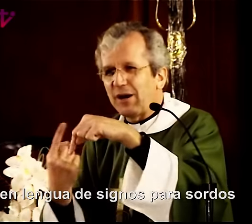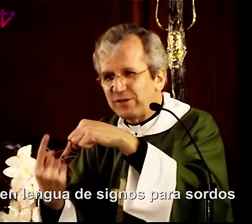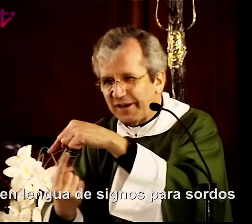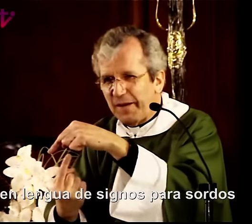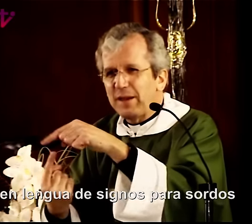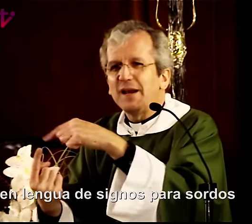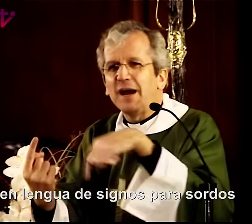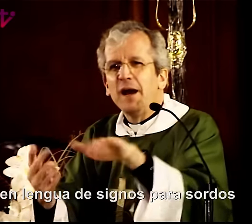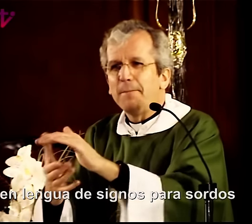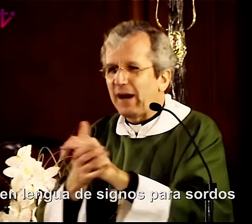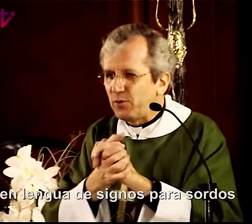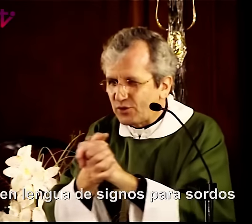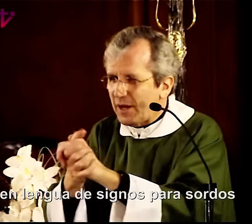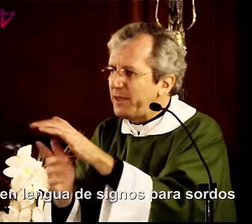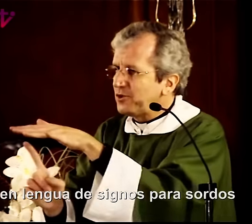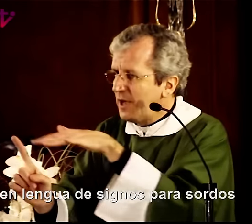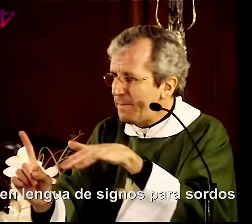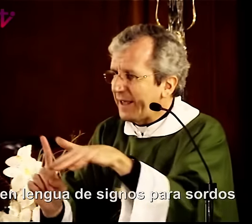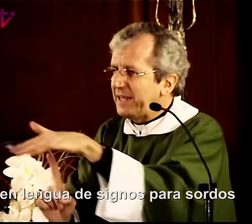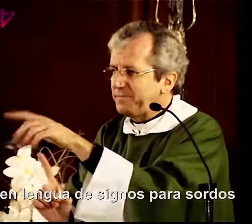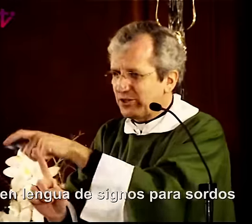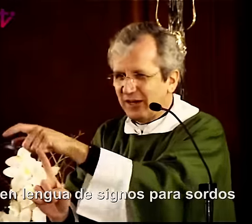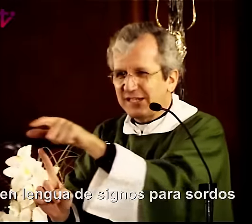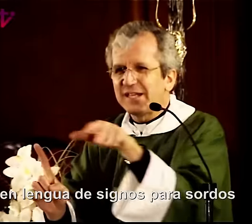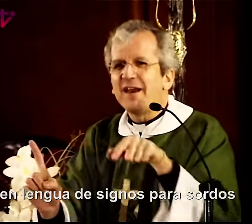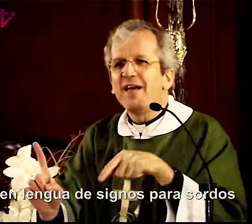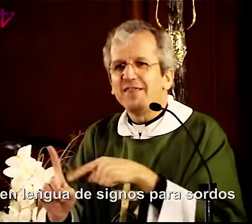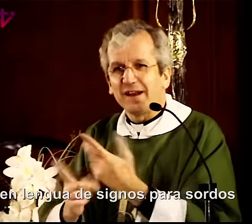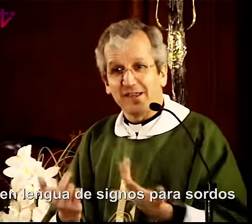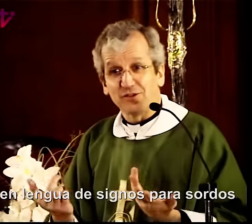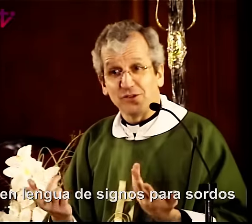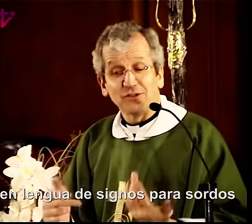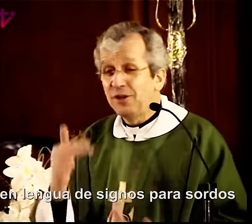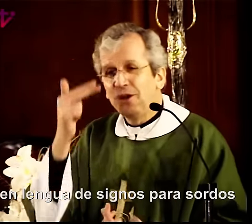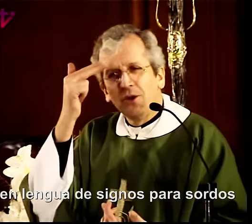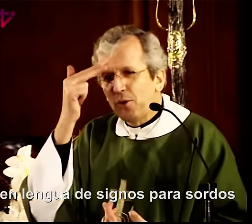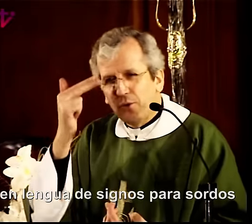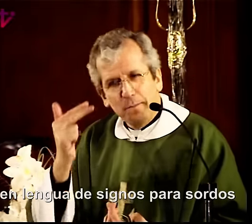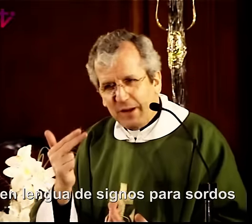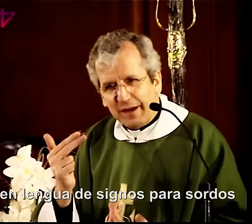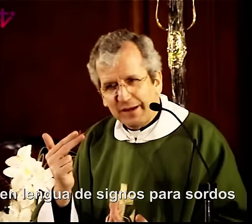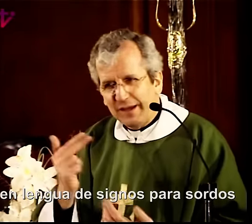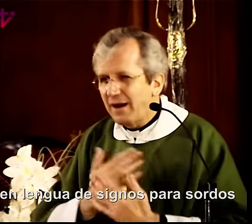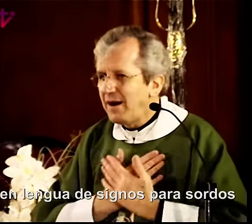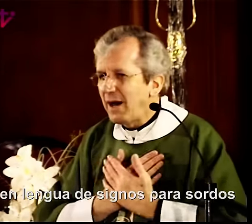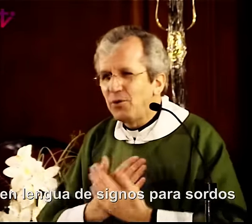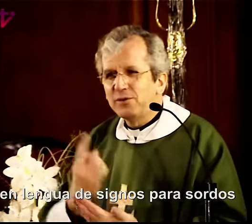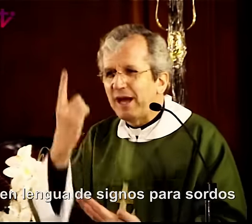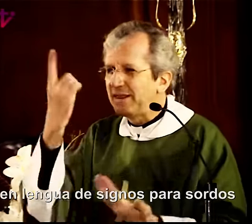nuestra familia, para nuestros amigos, para aquellas personas que están cerca de nosotros? Cumplir la voluntad de